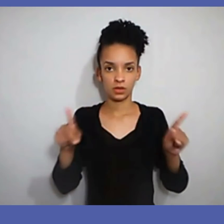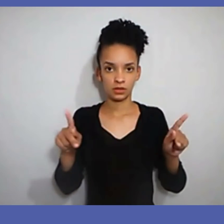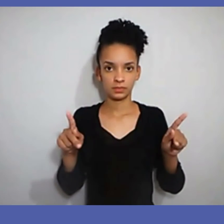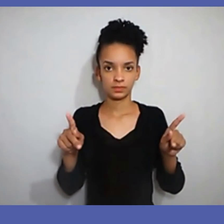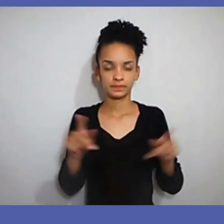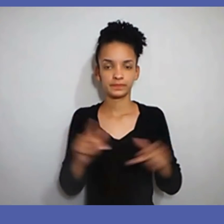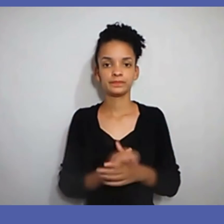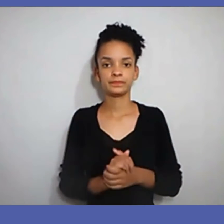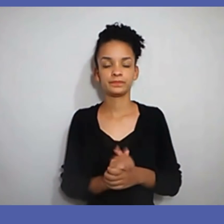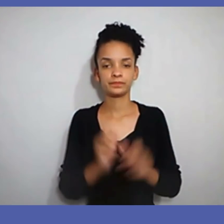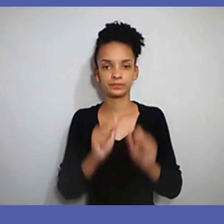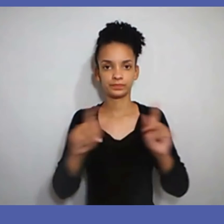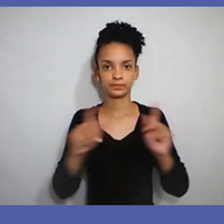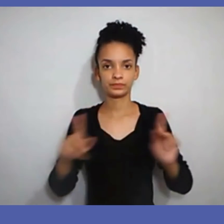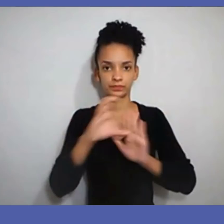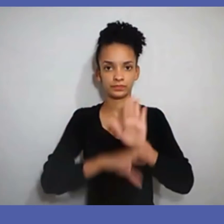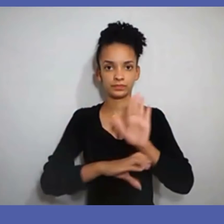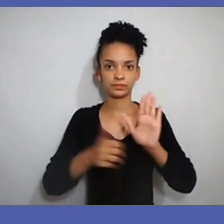versículo 15.